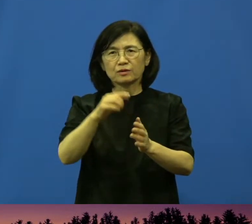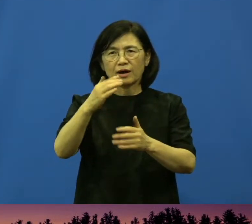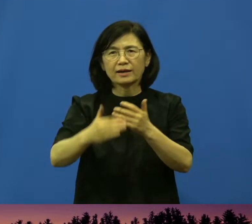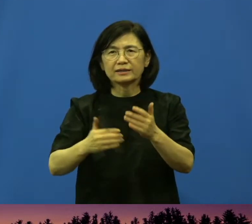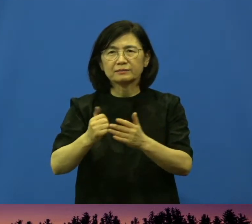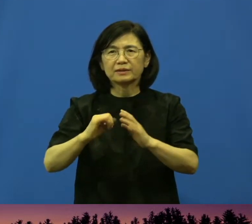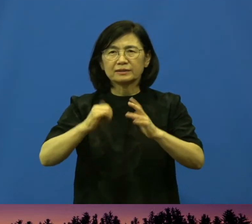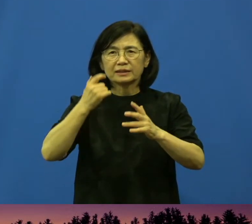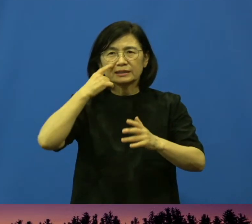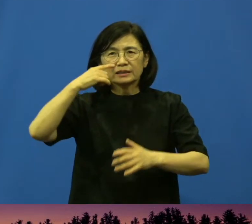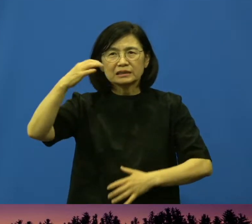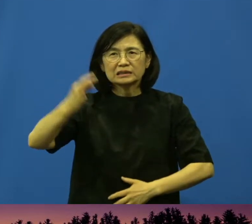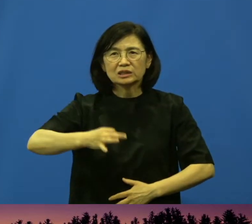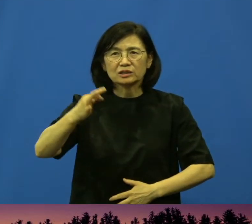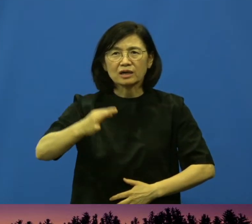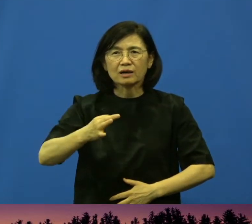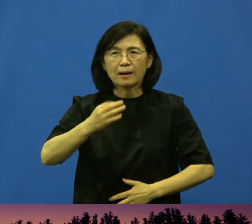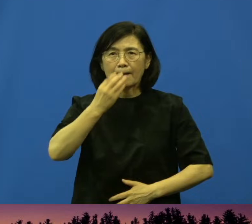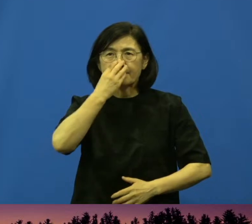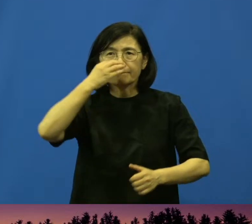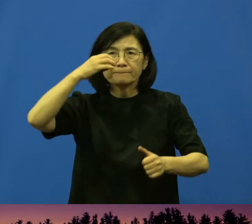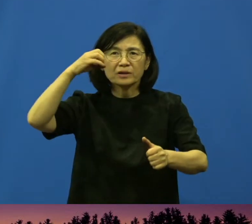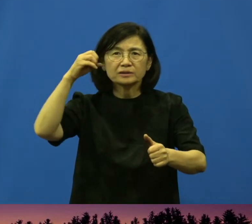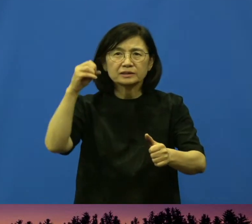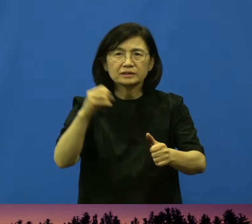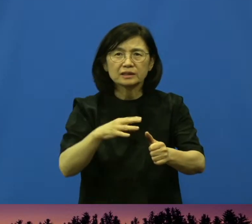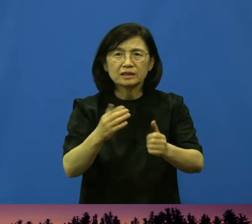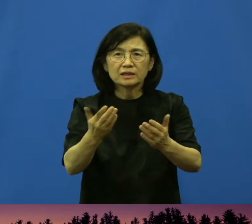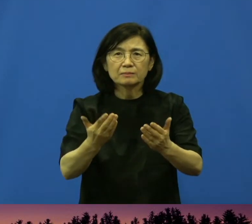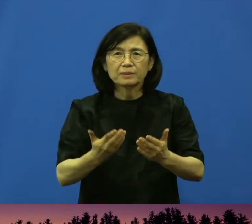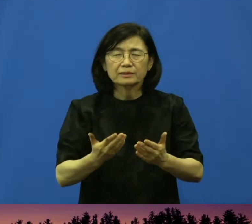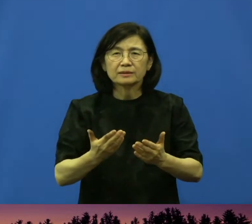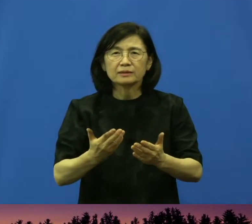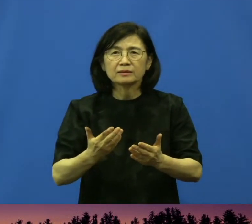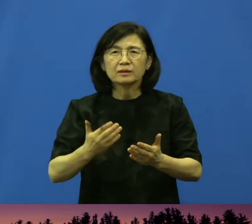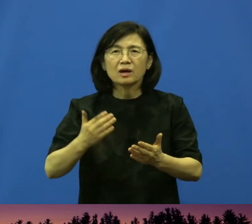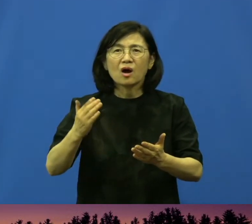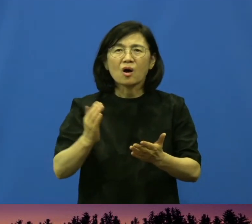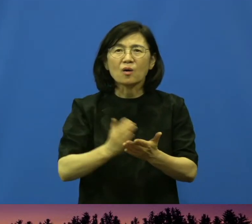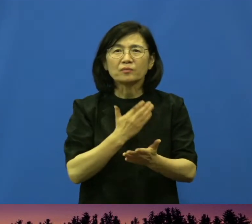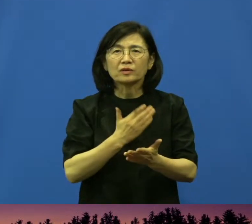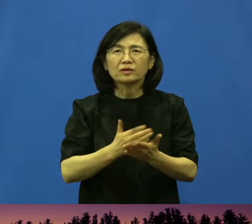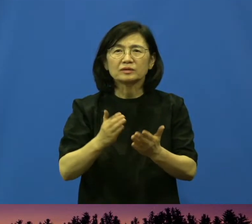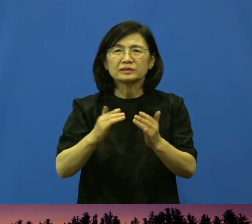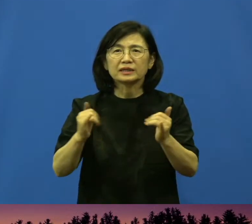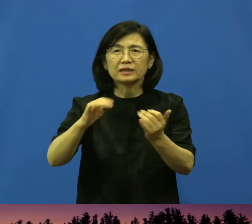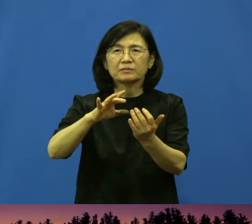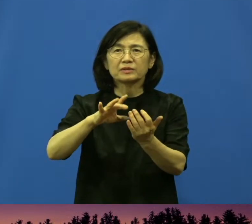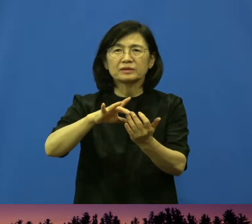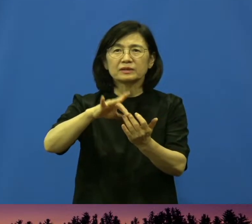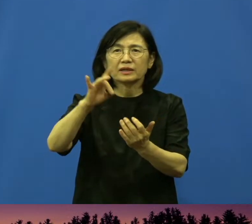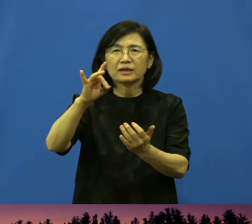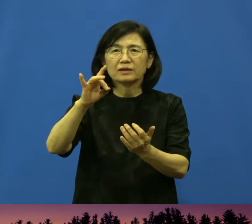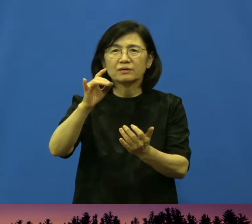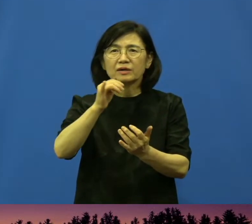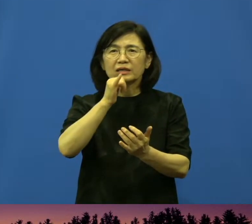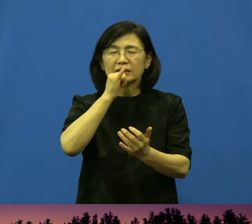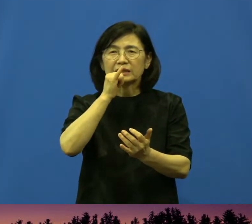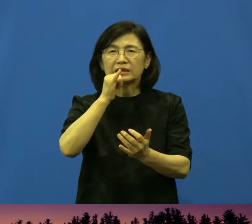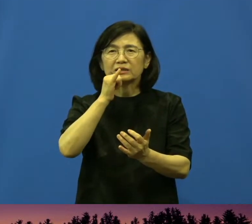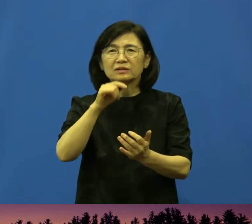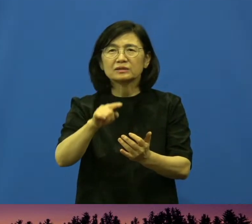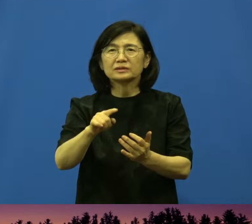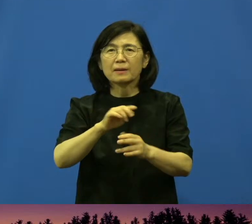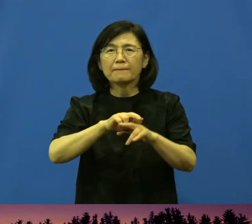하나님께서 세상의 천한 것들과 멸시받는 것들과 없는 것들을 택하사 있는 것들을 폐하려 하시나니